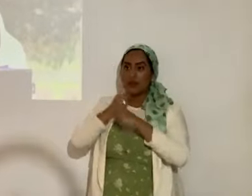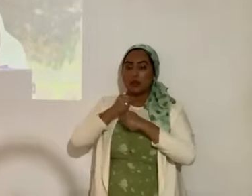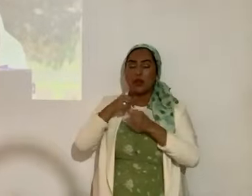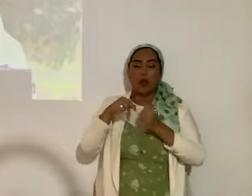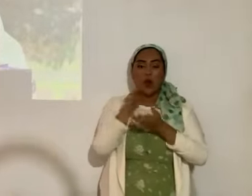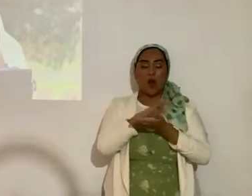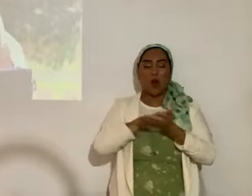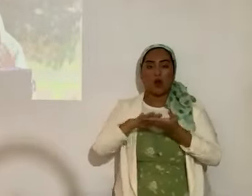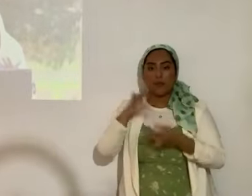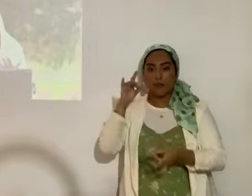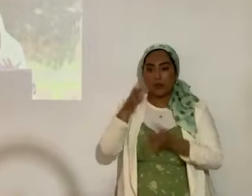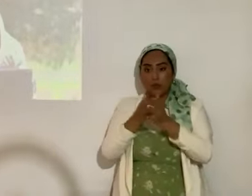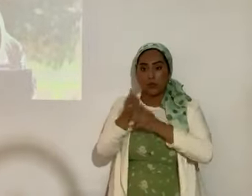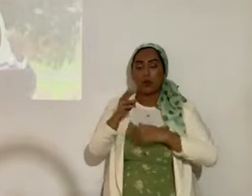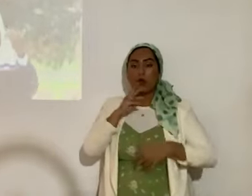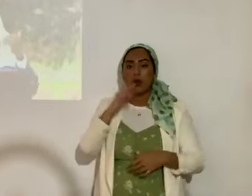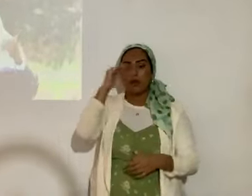espíritu